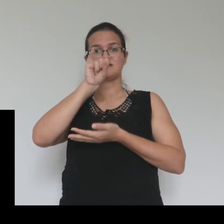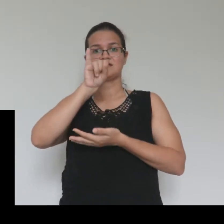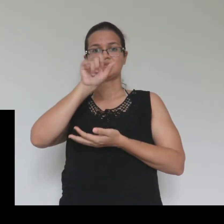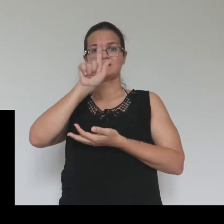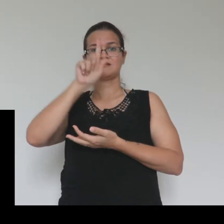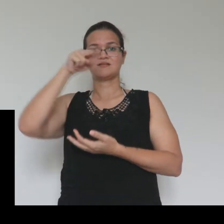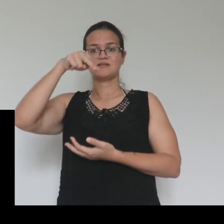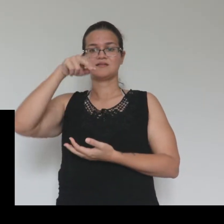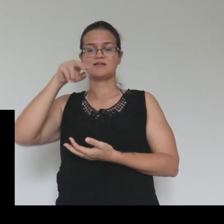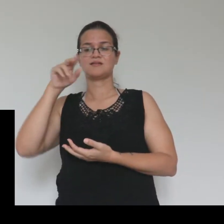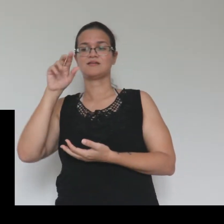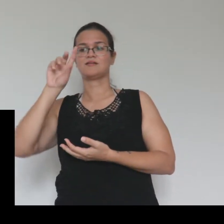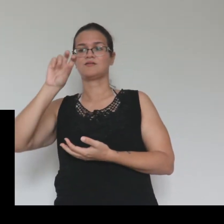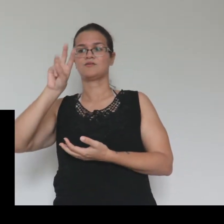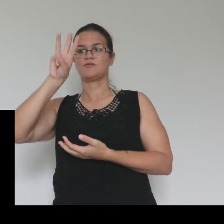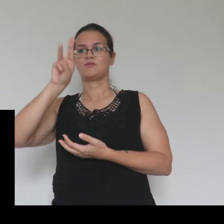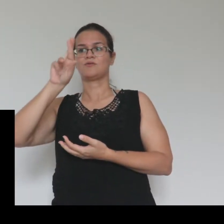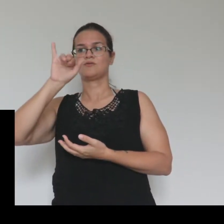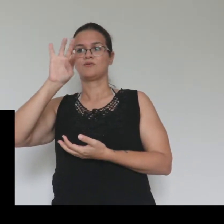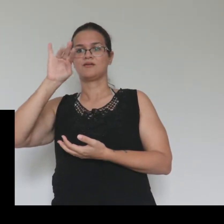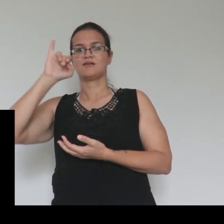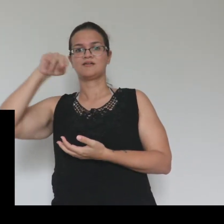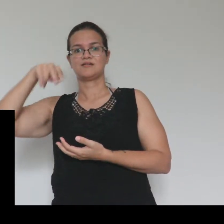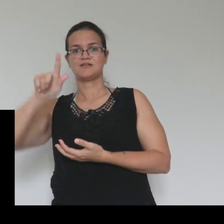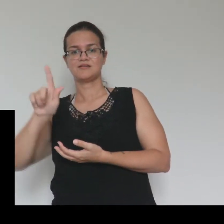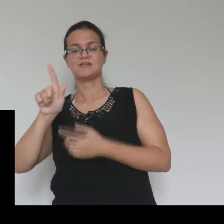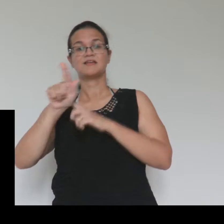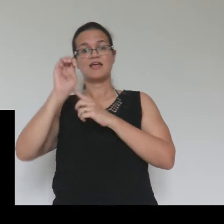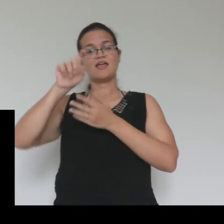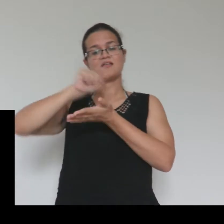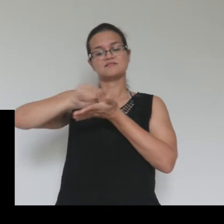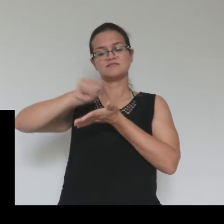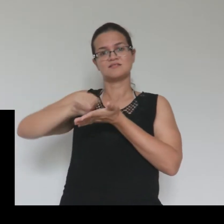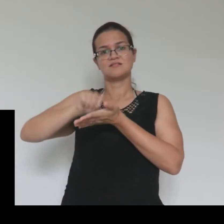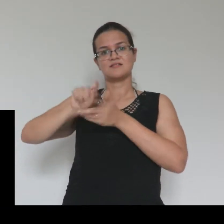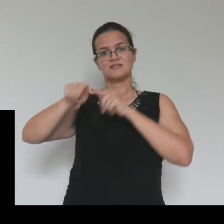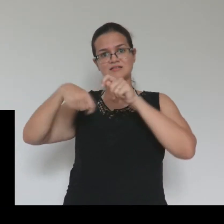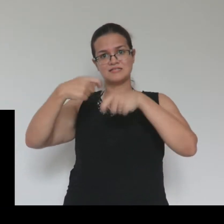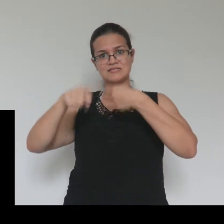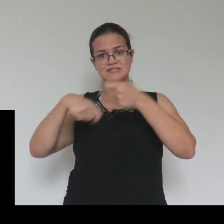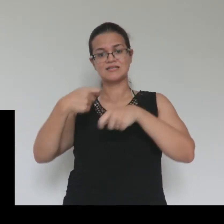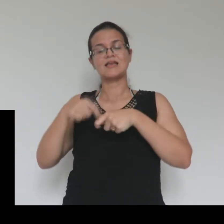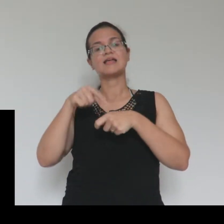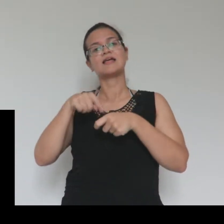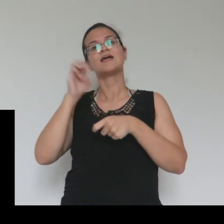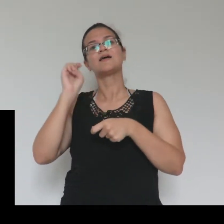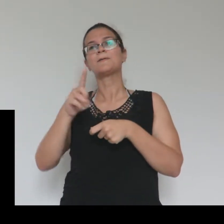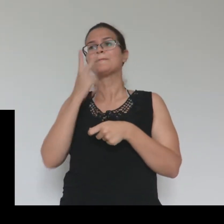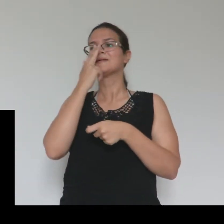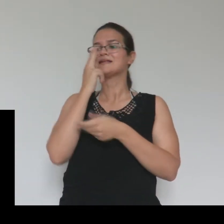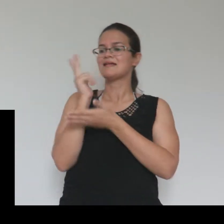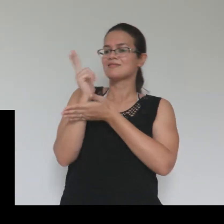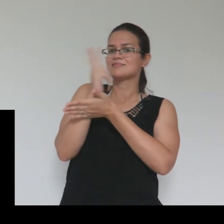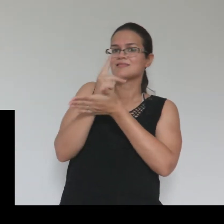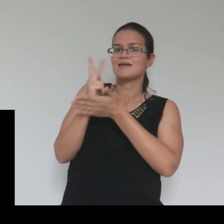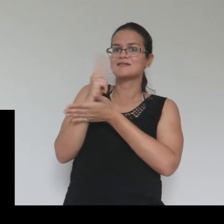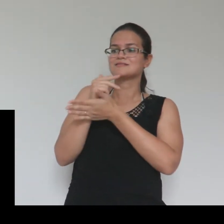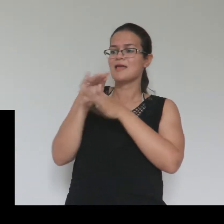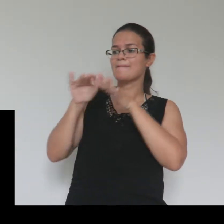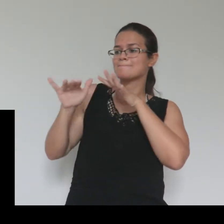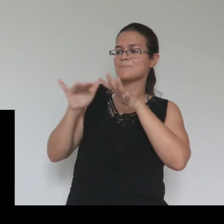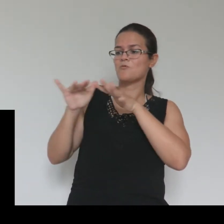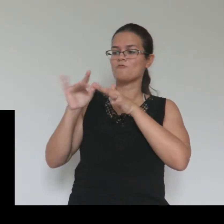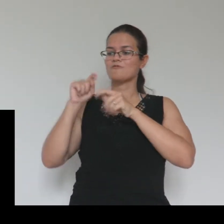uma escrita de sinais, aonde vem praticamente como se fosse o desenho do movimento dos